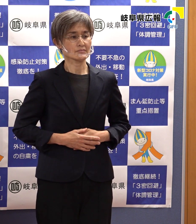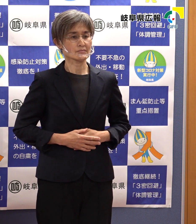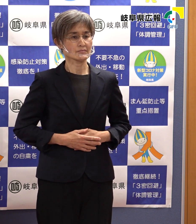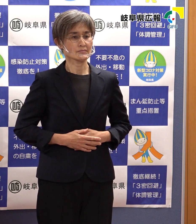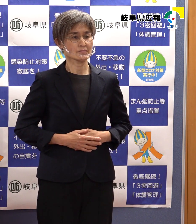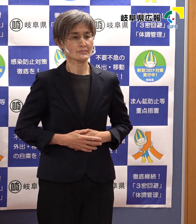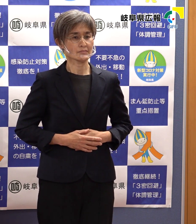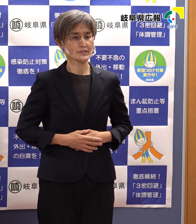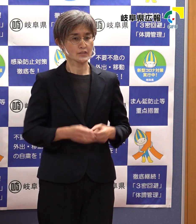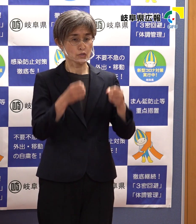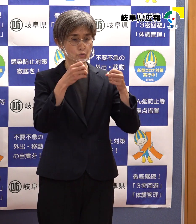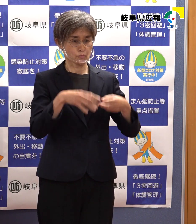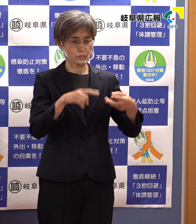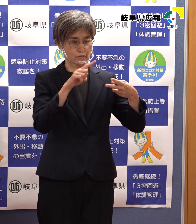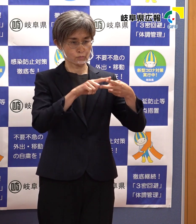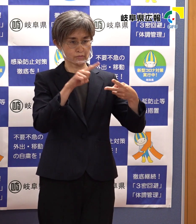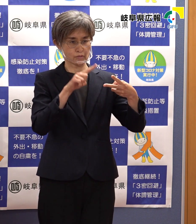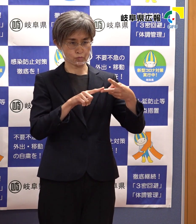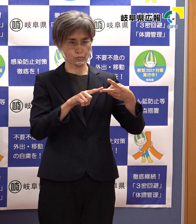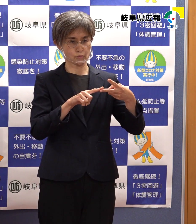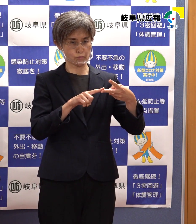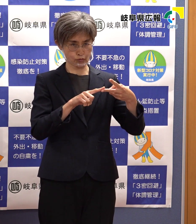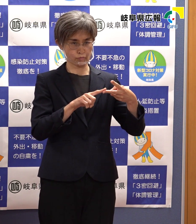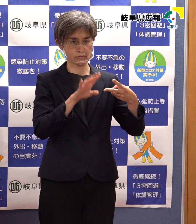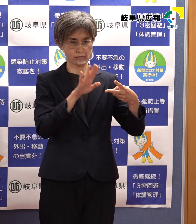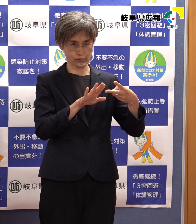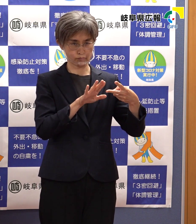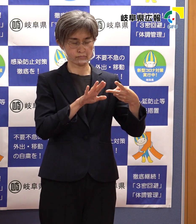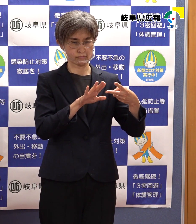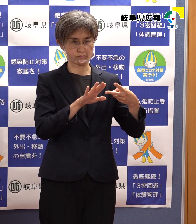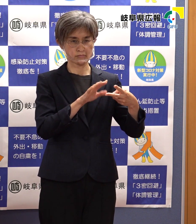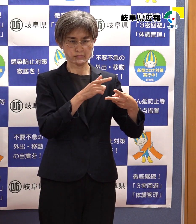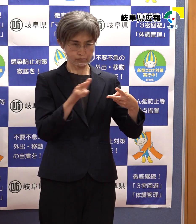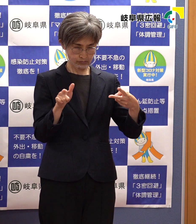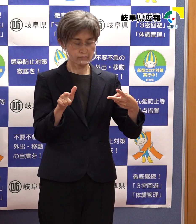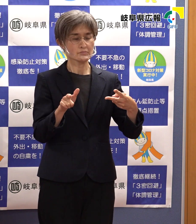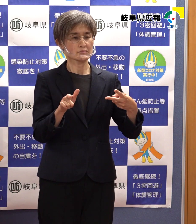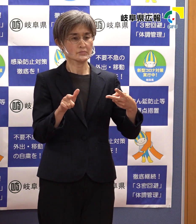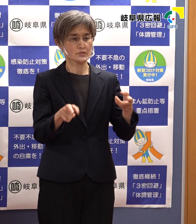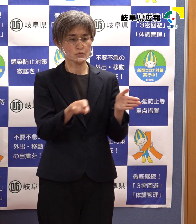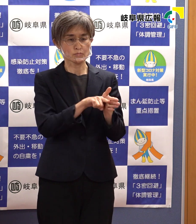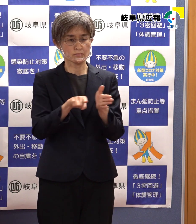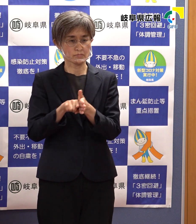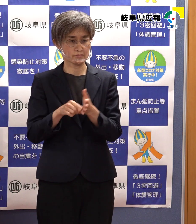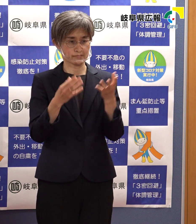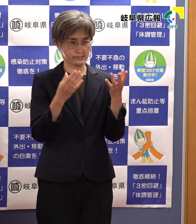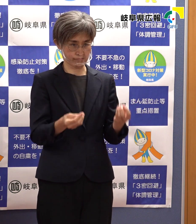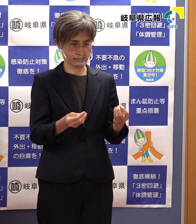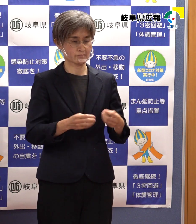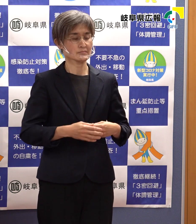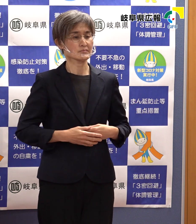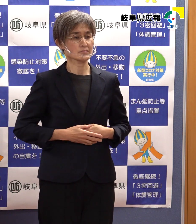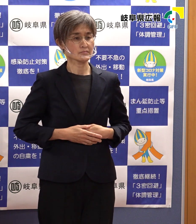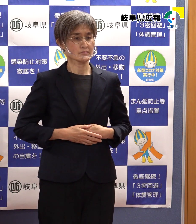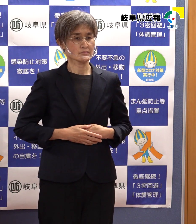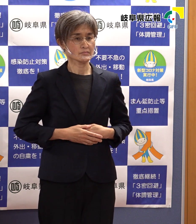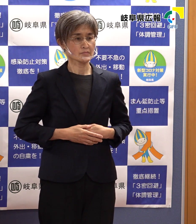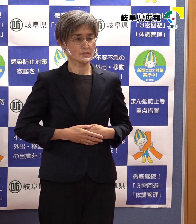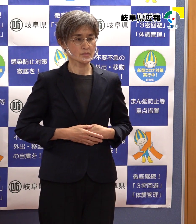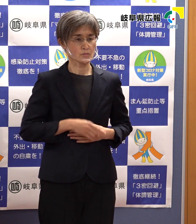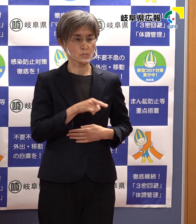2つの条件を新たに課すとかですね、いろんなことを付け加えておりますので、これらについて